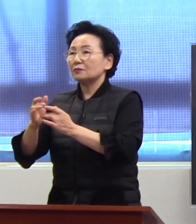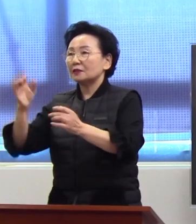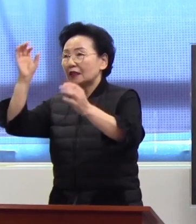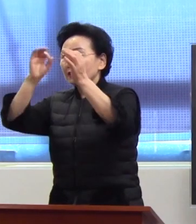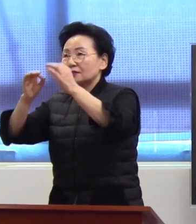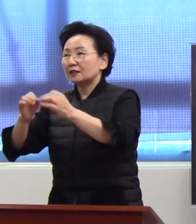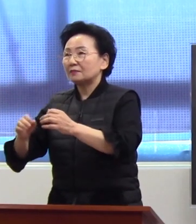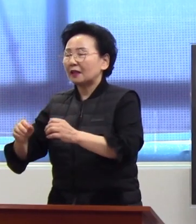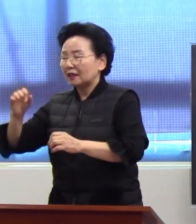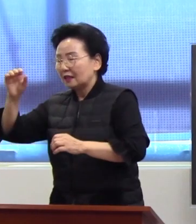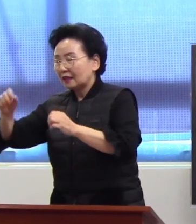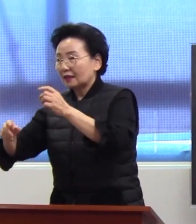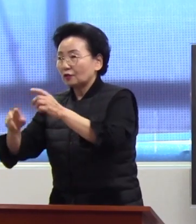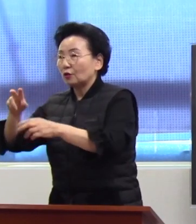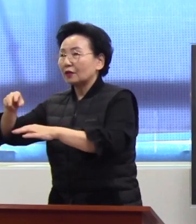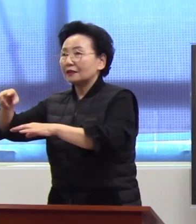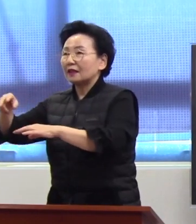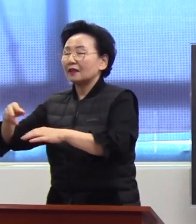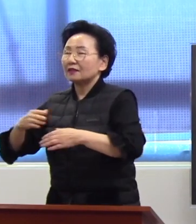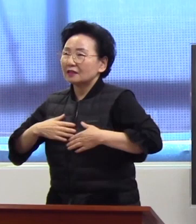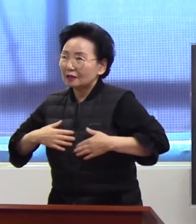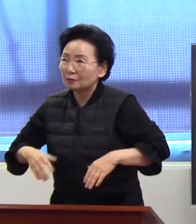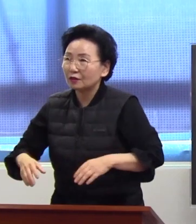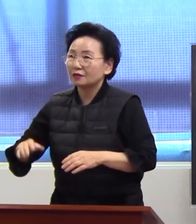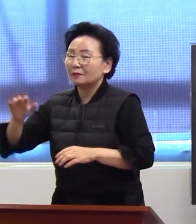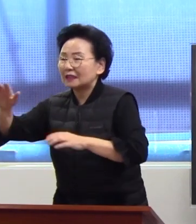예수님을 찾아서 이제 막 걸어가다가 힘들어서 막